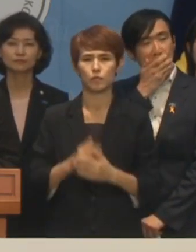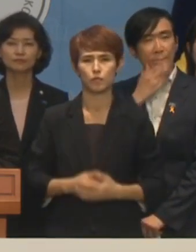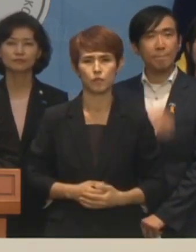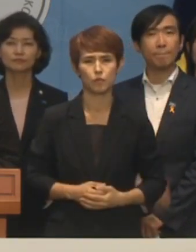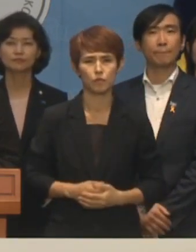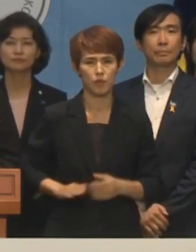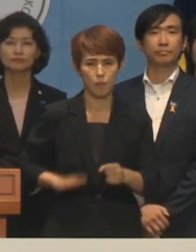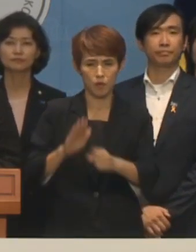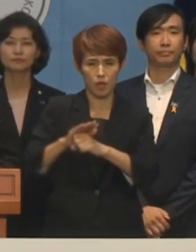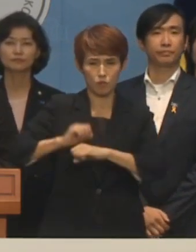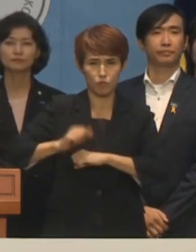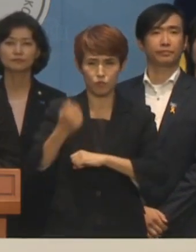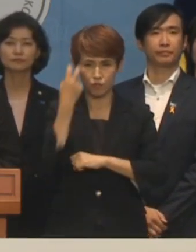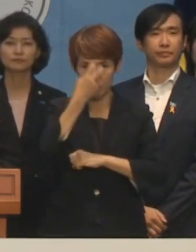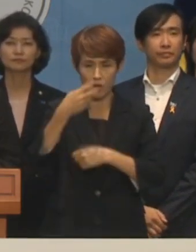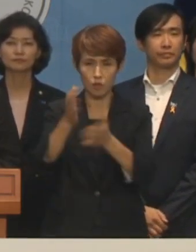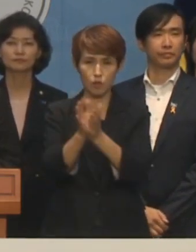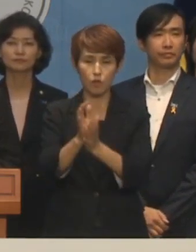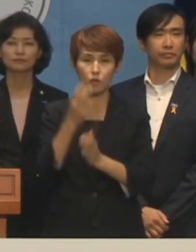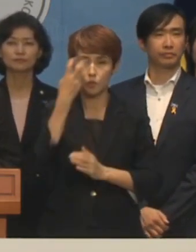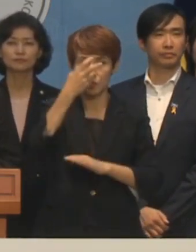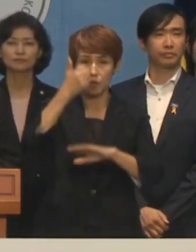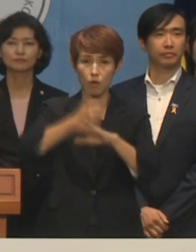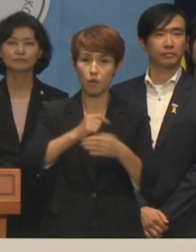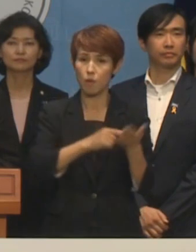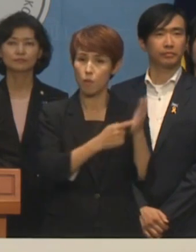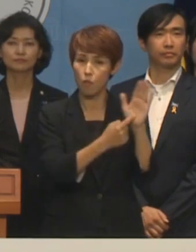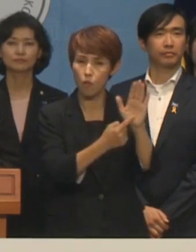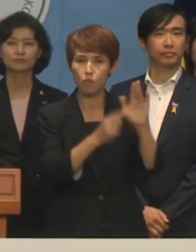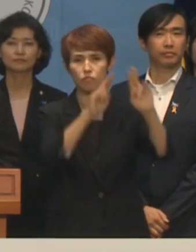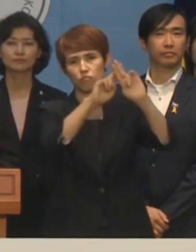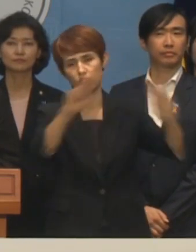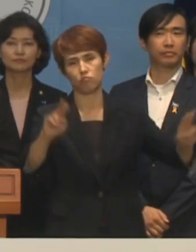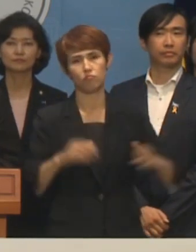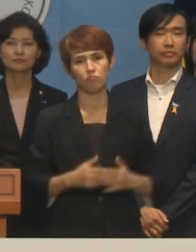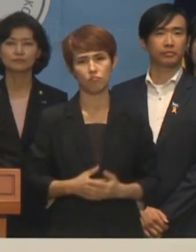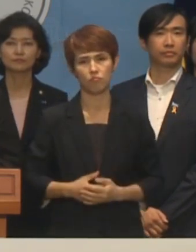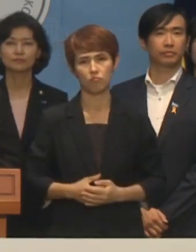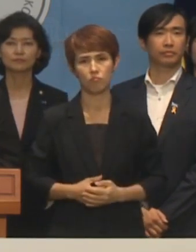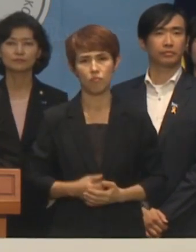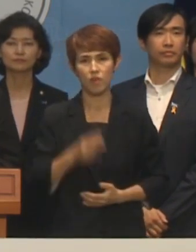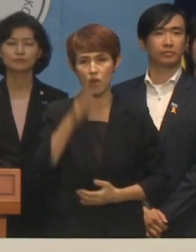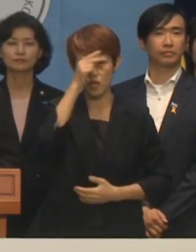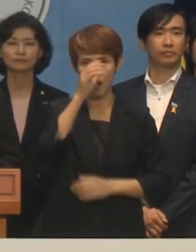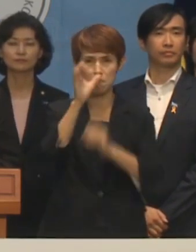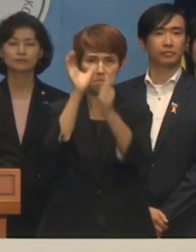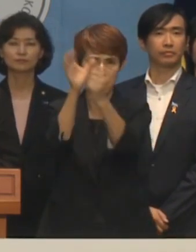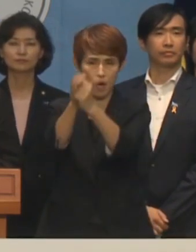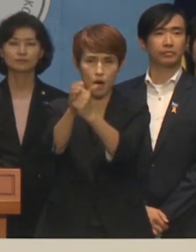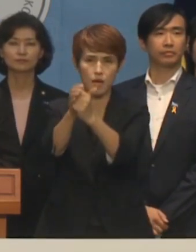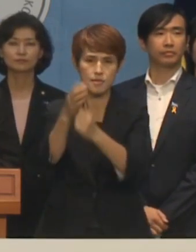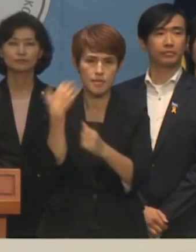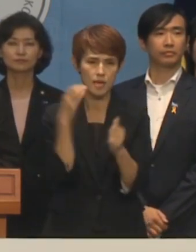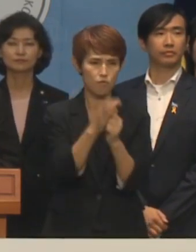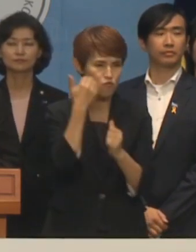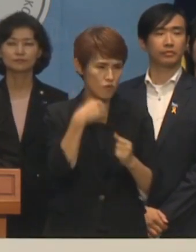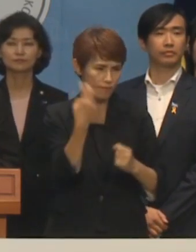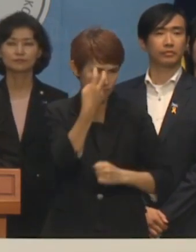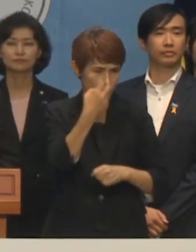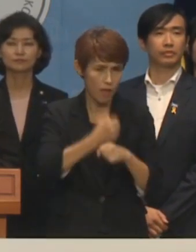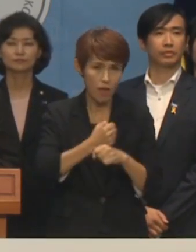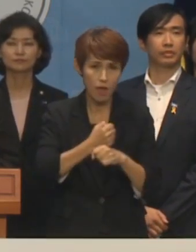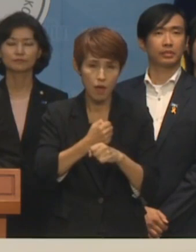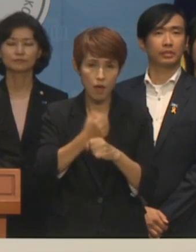예정되었던 해병대 수사단의 조사 결과 발표는 석연치 않은 이유로 취소되었고, 경찰에 이첩해 책임 소재를 수사하도록 해야 할